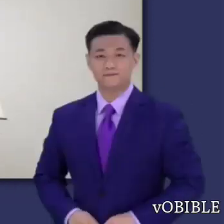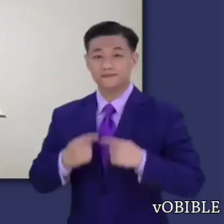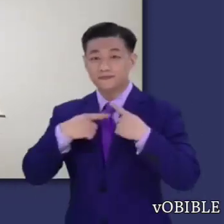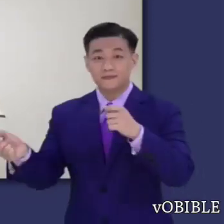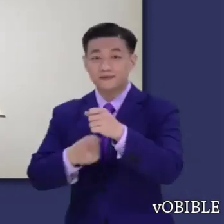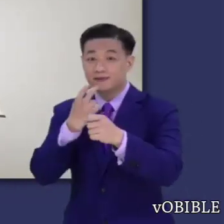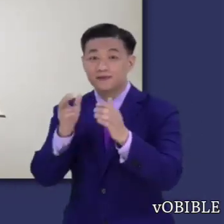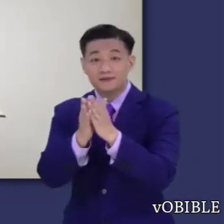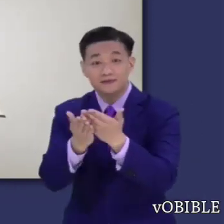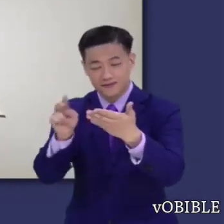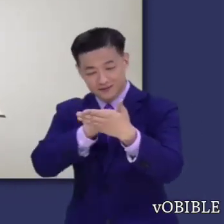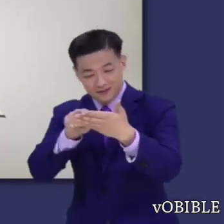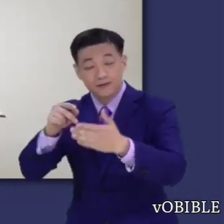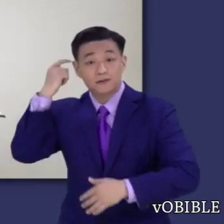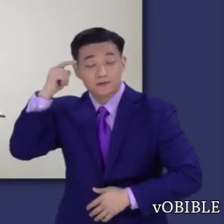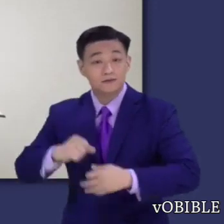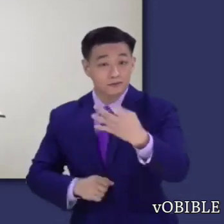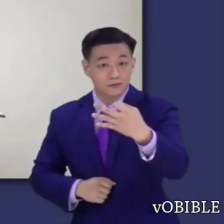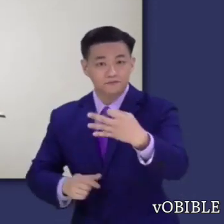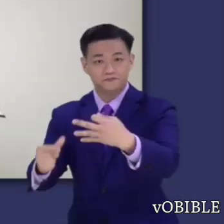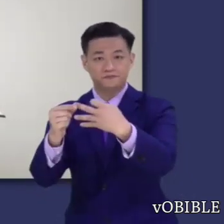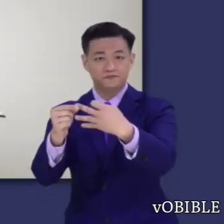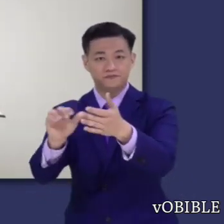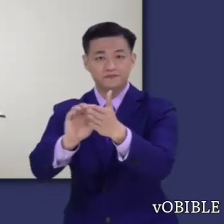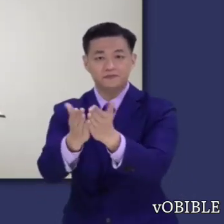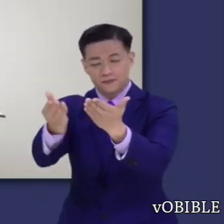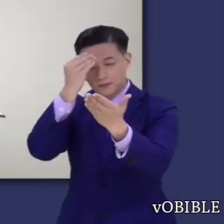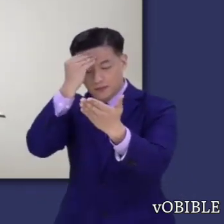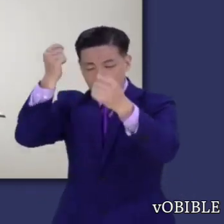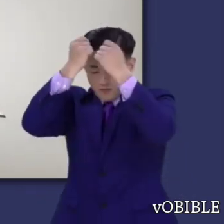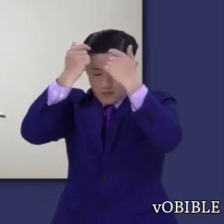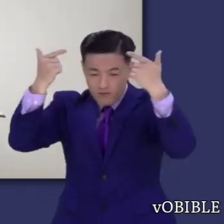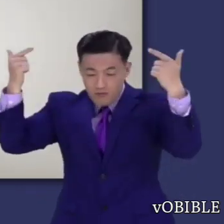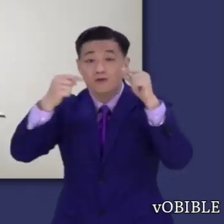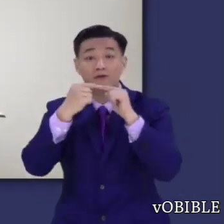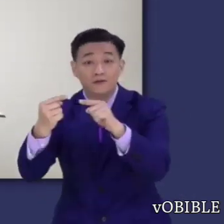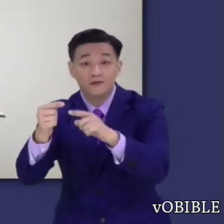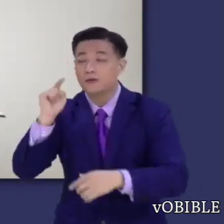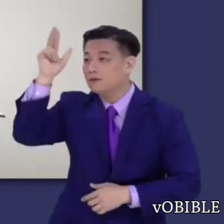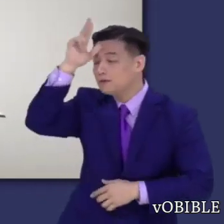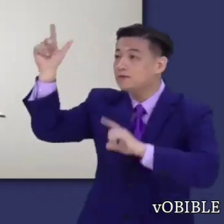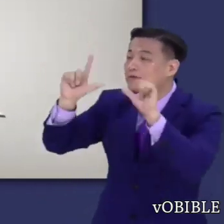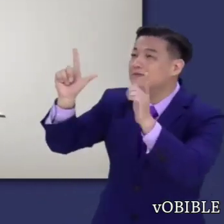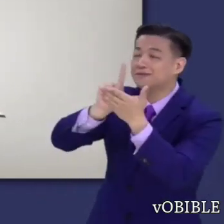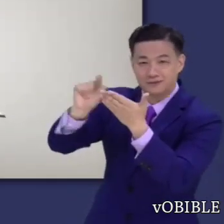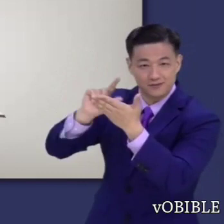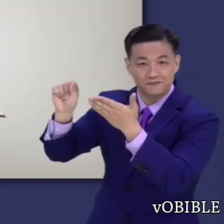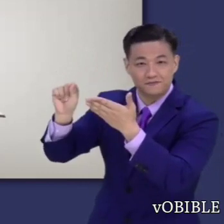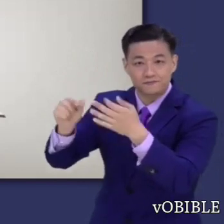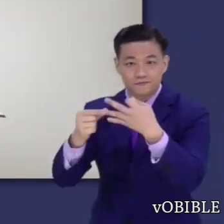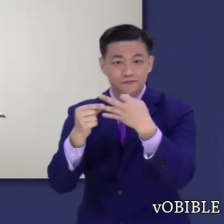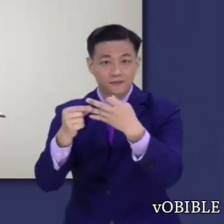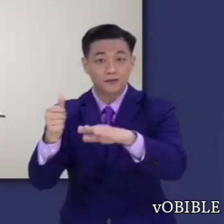你读哥罗西书时请留意，我们要不断吸收知识，确切认识上帝。